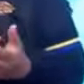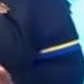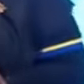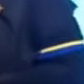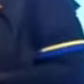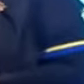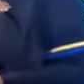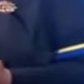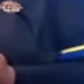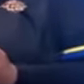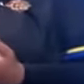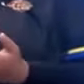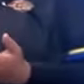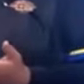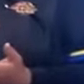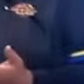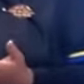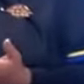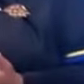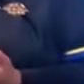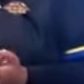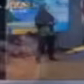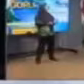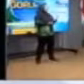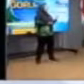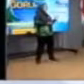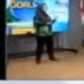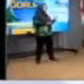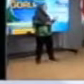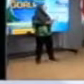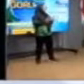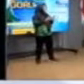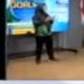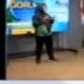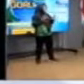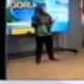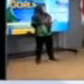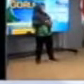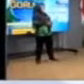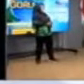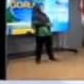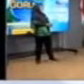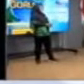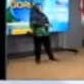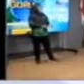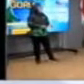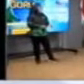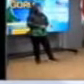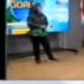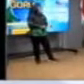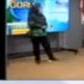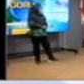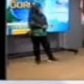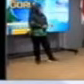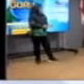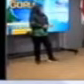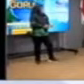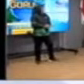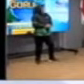kegiatan olahraga yang gerakan dan bentuk latihannya dilakukan di lantai dengan beralaskan matras. Kenapa Bu